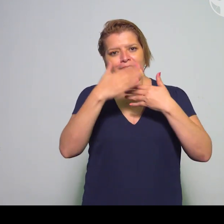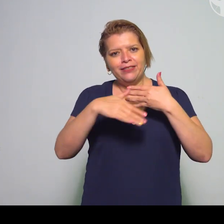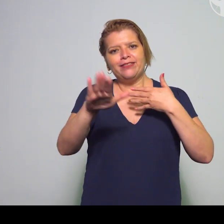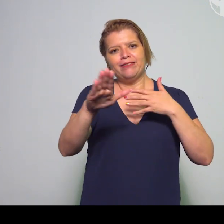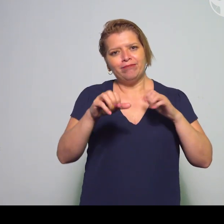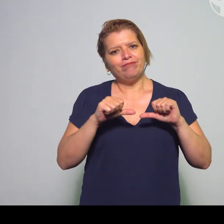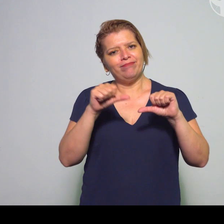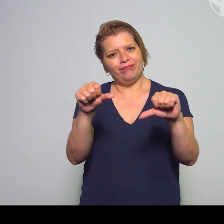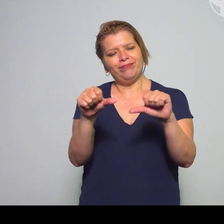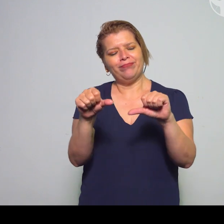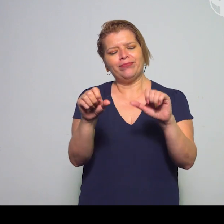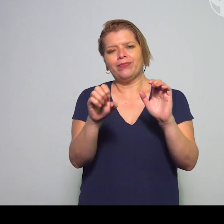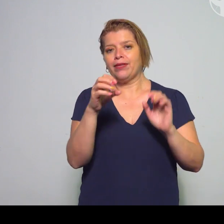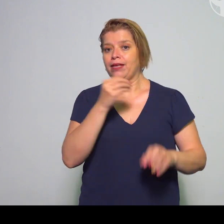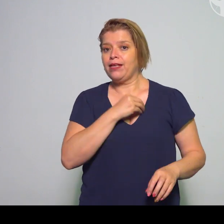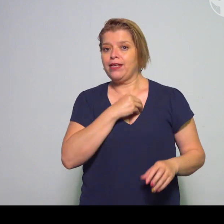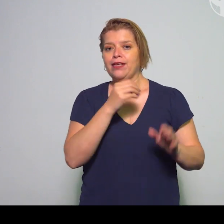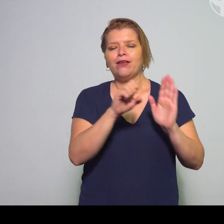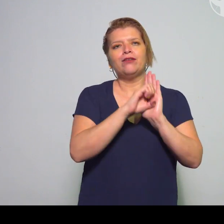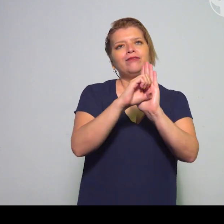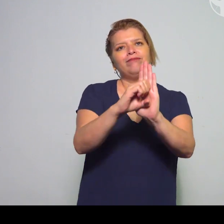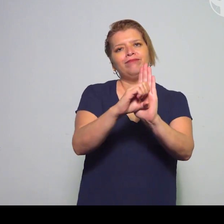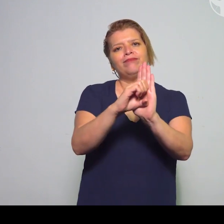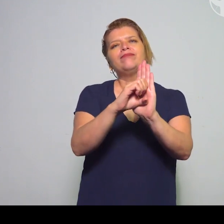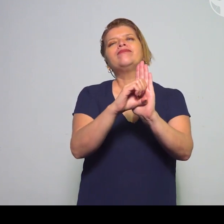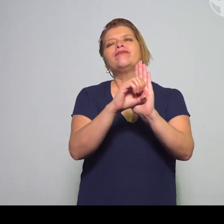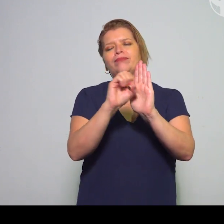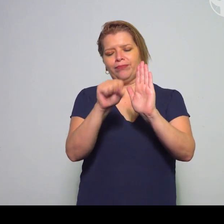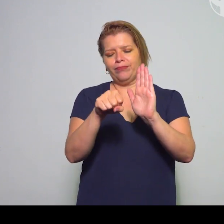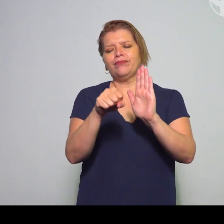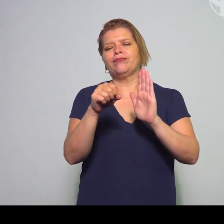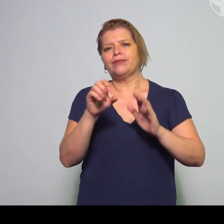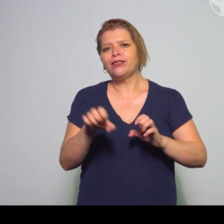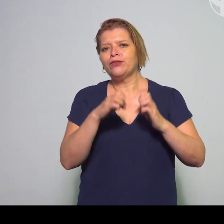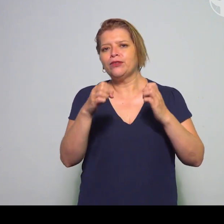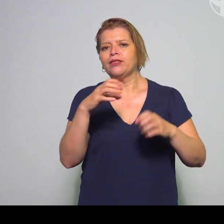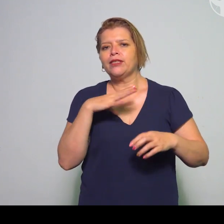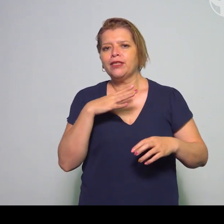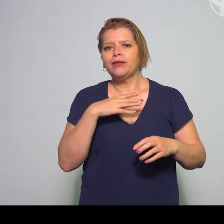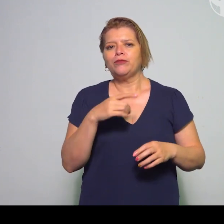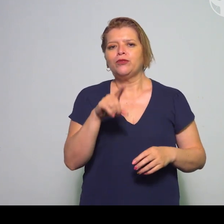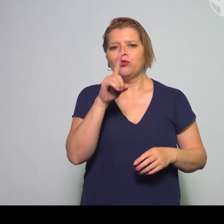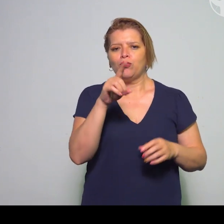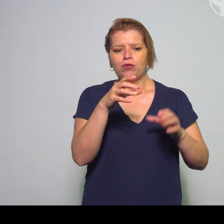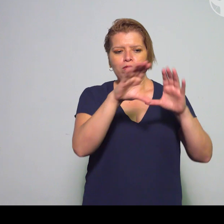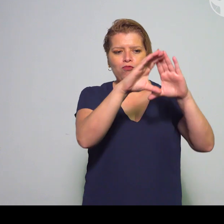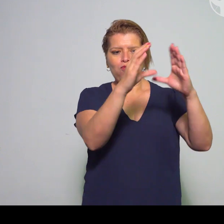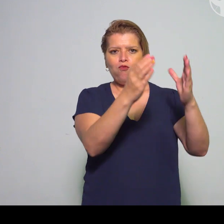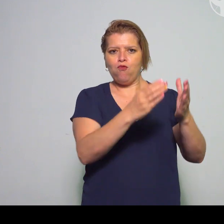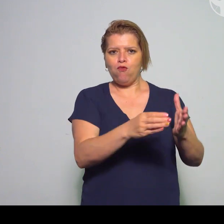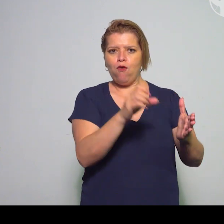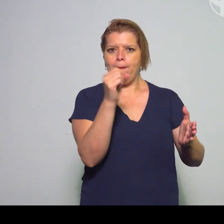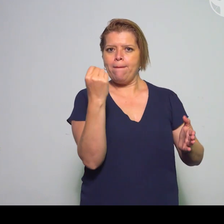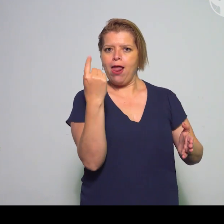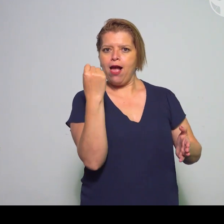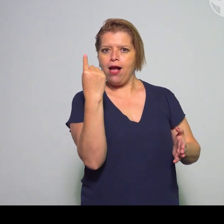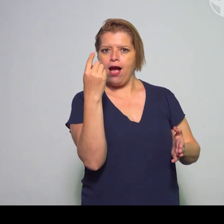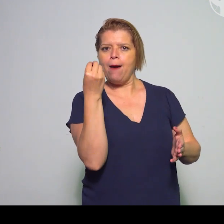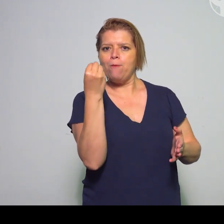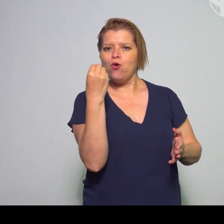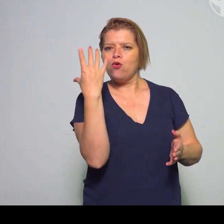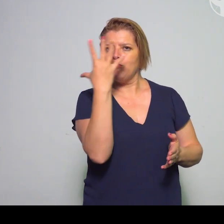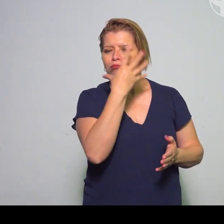momento, pero vamos a continuar. Quiero ejemplificarles, o queremos con María José ejemplificarles lo siguiente. Tenemos acá una